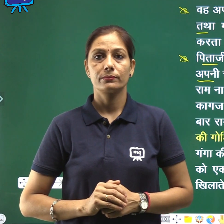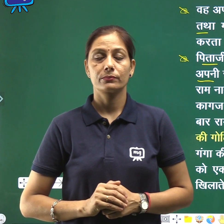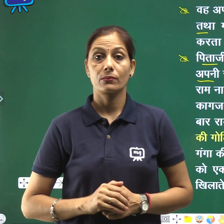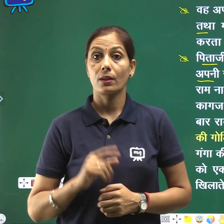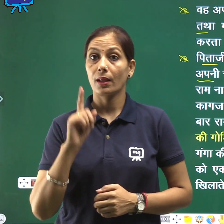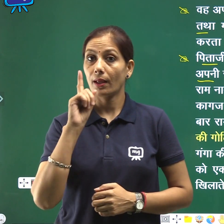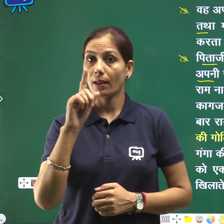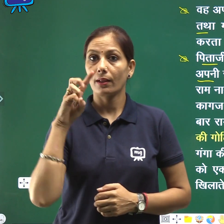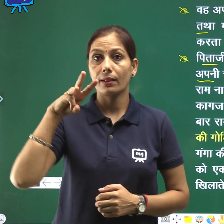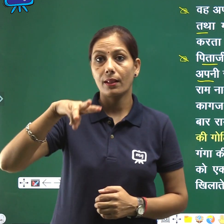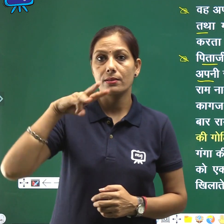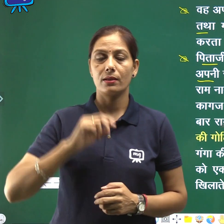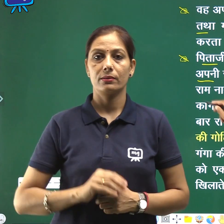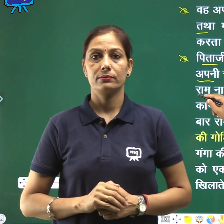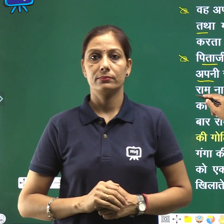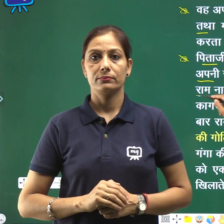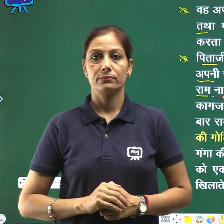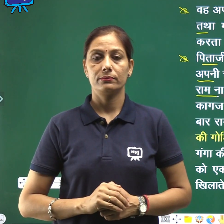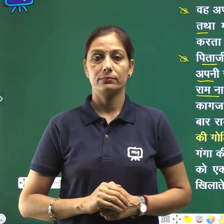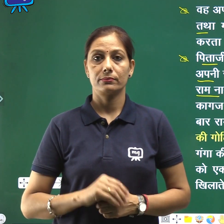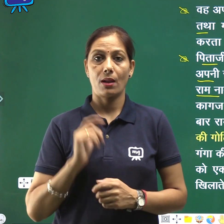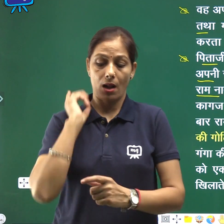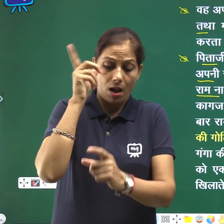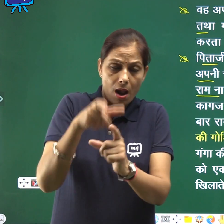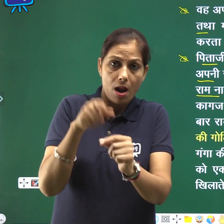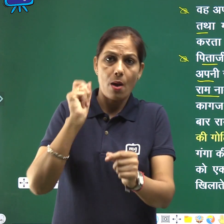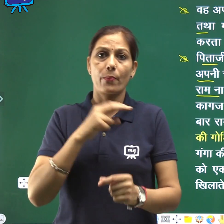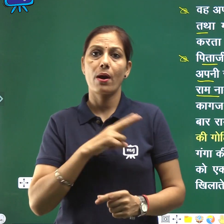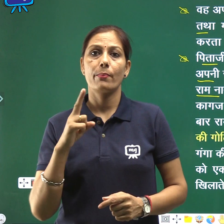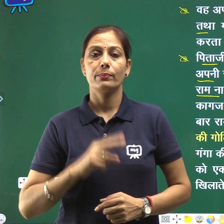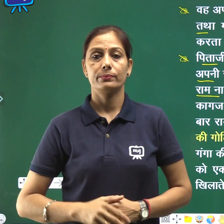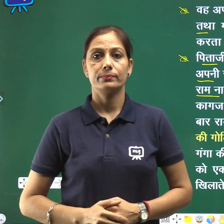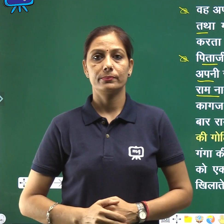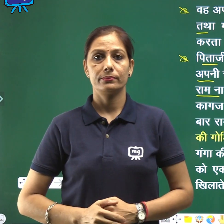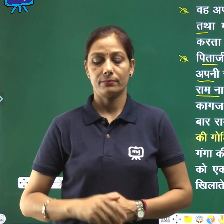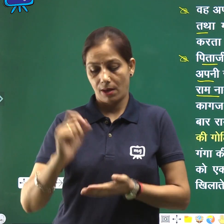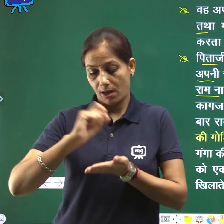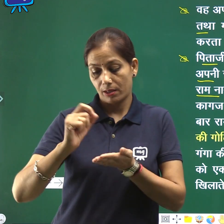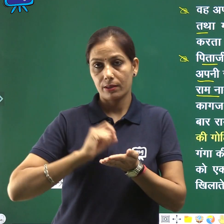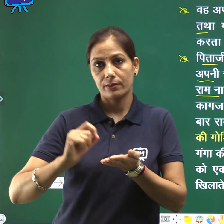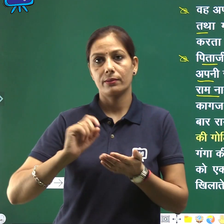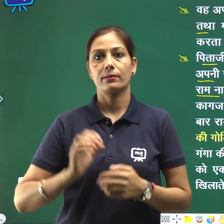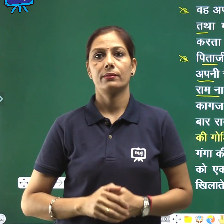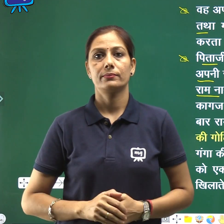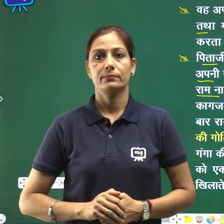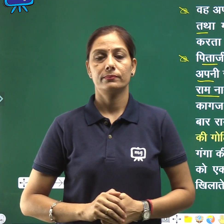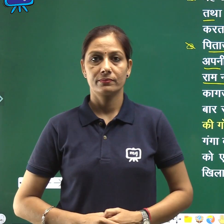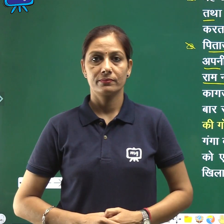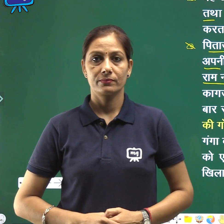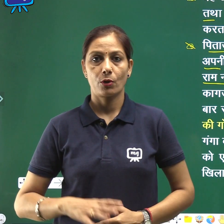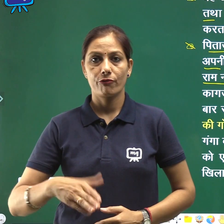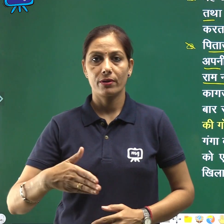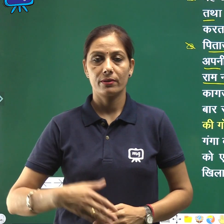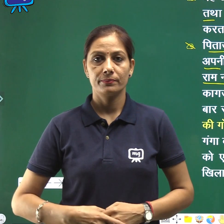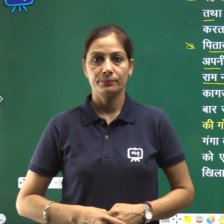1000 राम नाम लिखा करते थे।